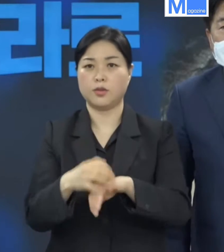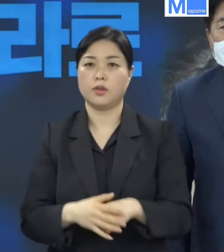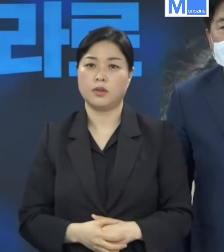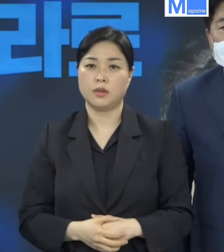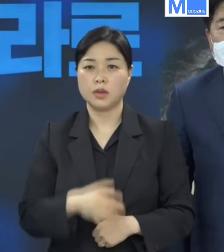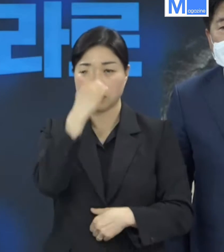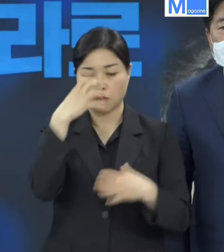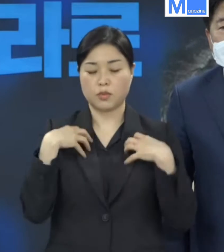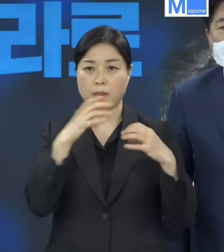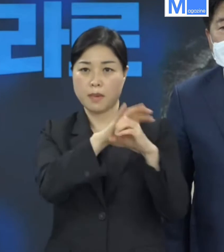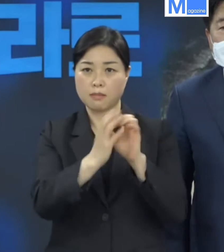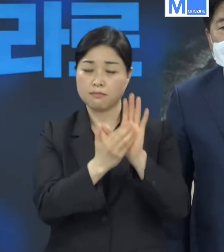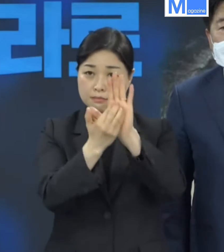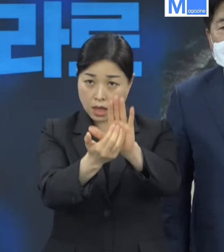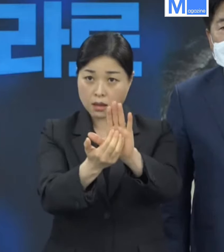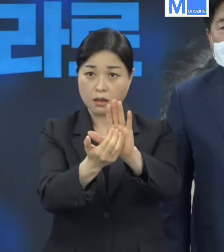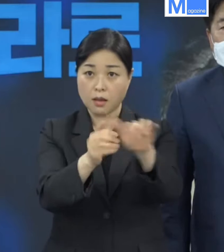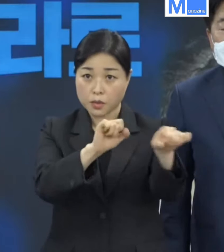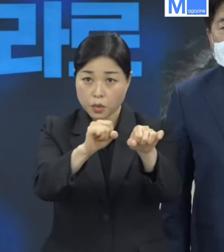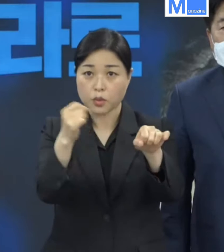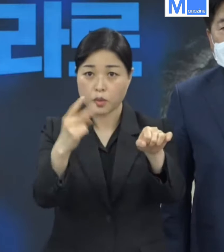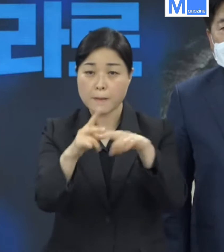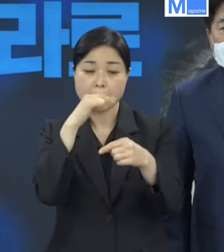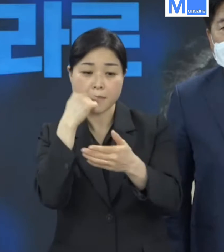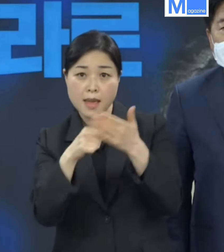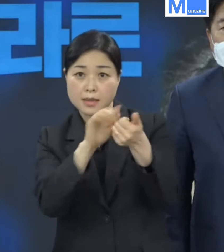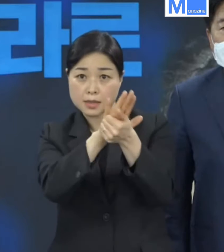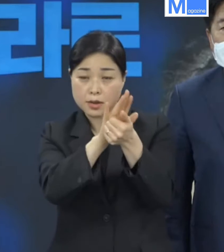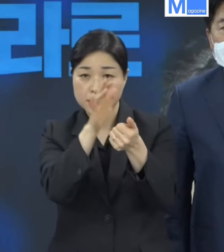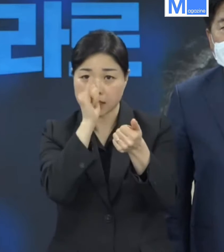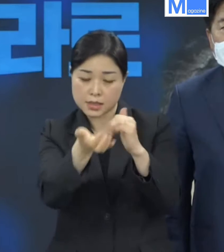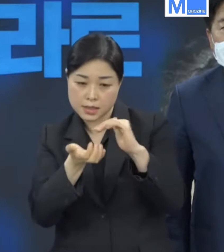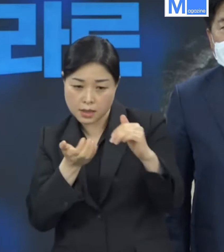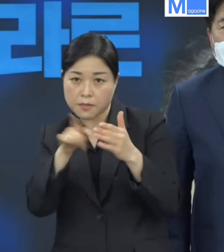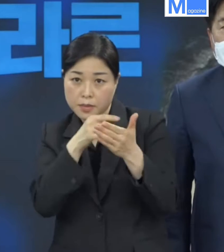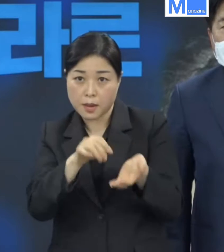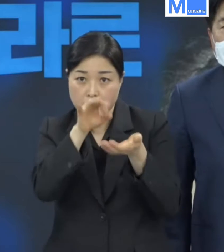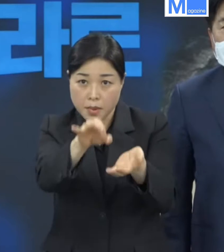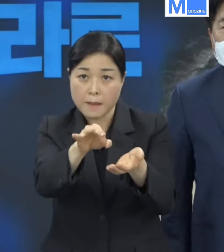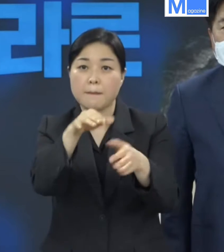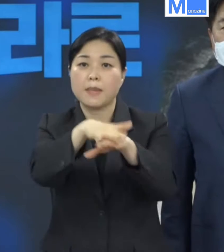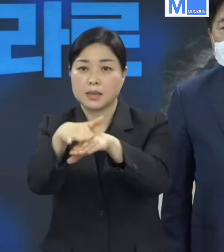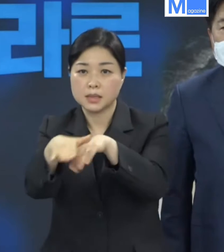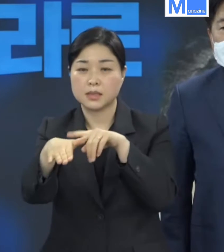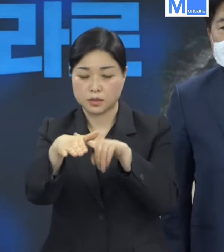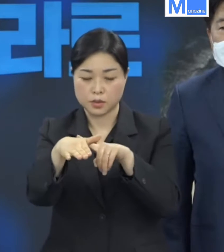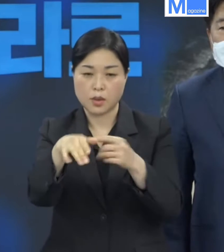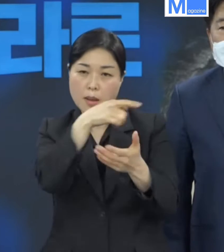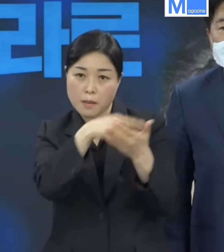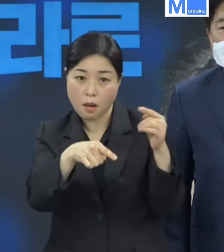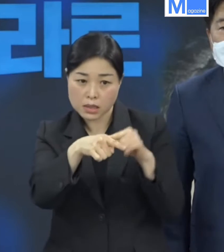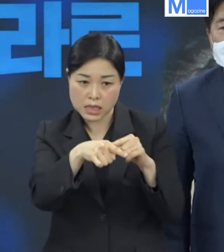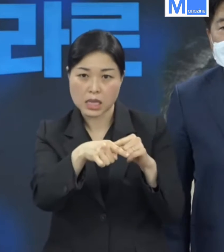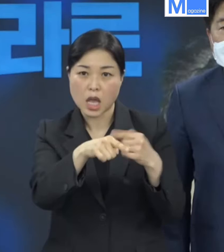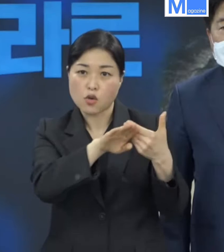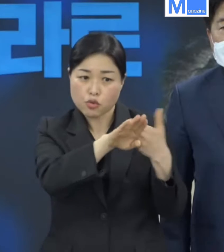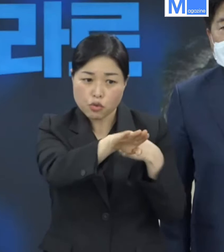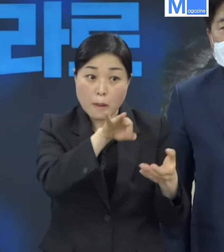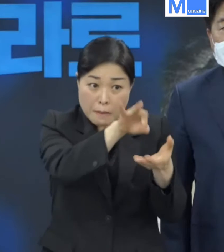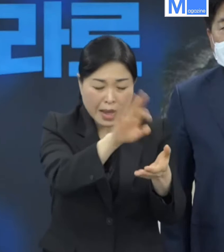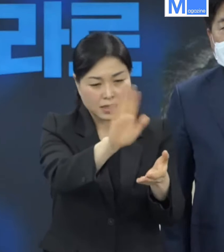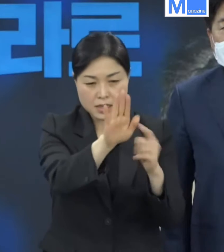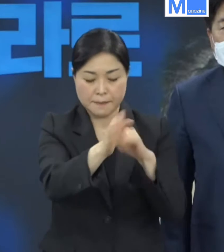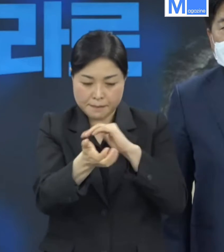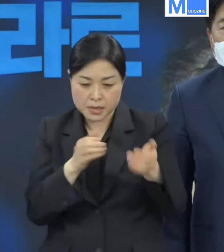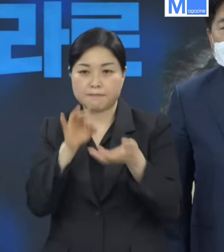정부의 방역조치 실시와 동시에 손실을 지원하는 사전보상 방식으로 손실보상의 패러다임을 완전히